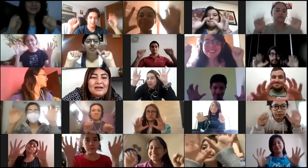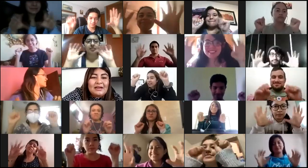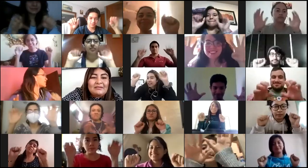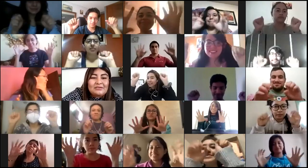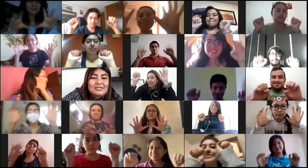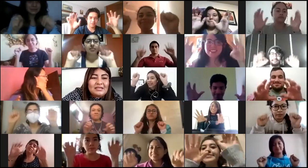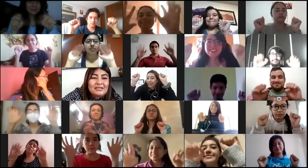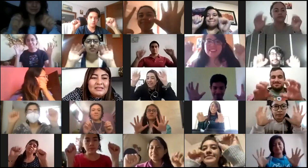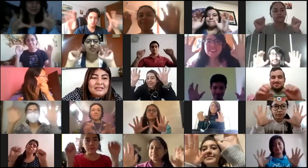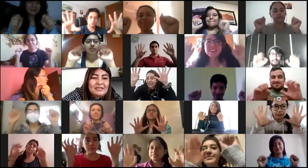la velocidad.